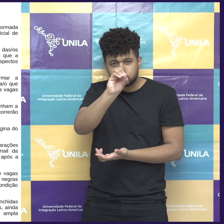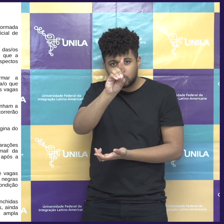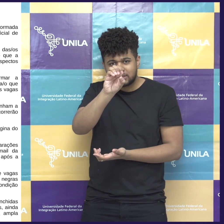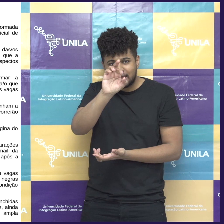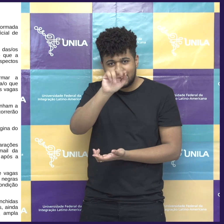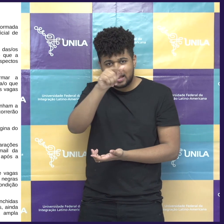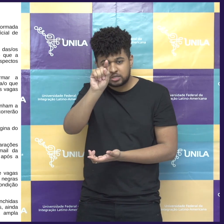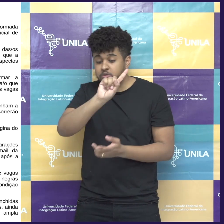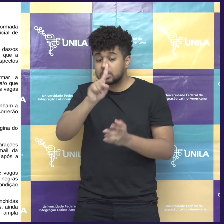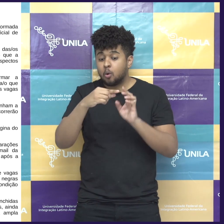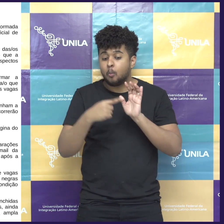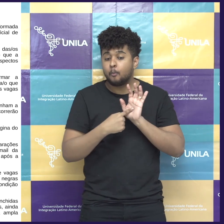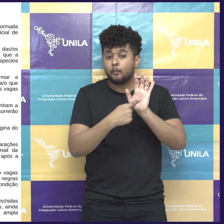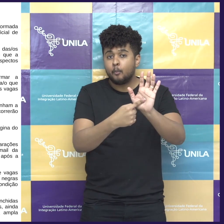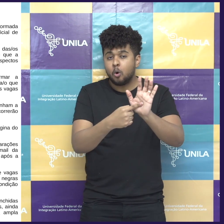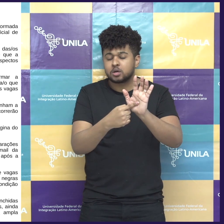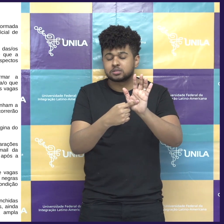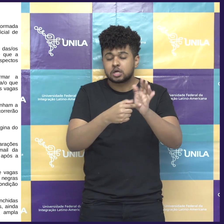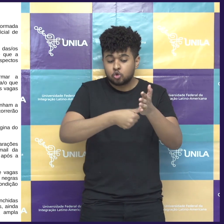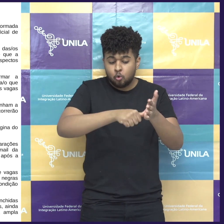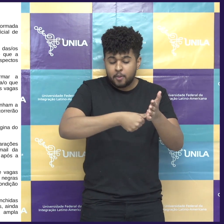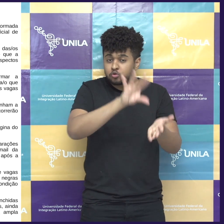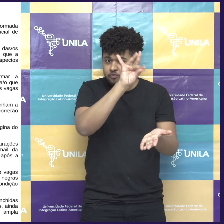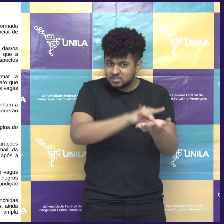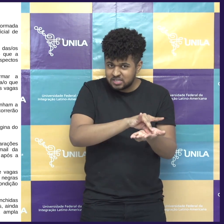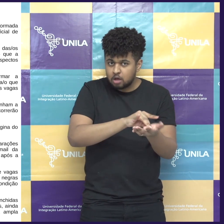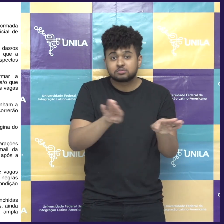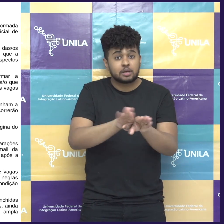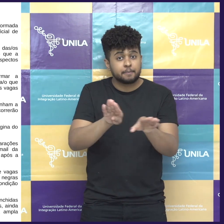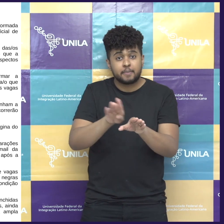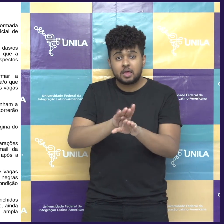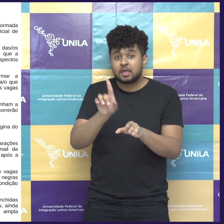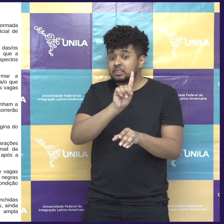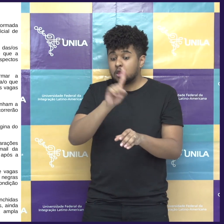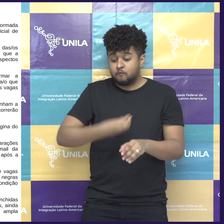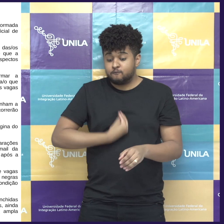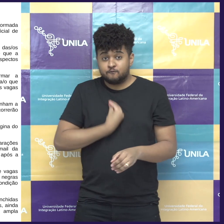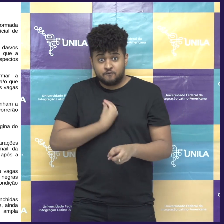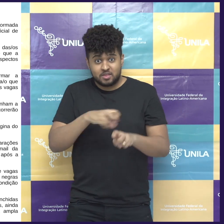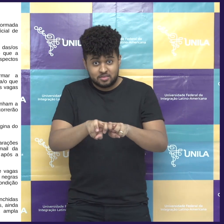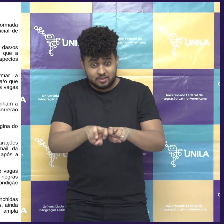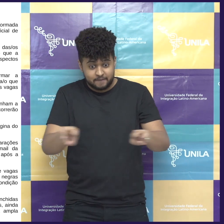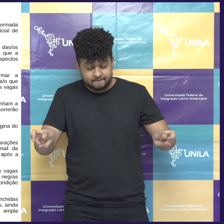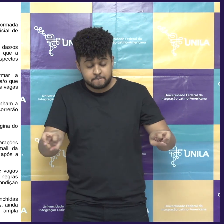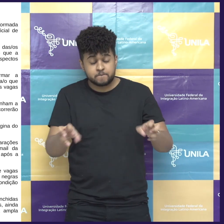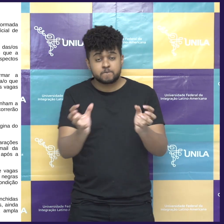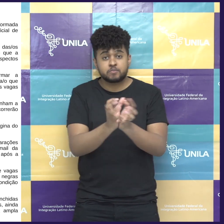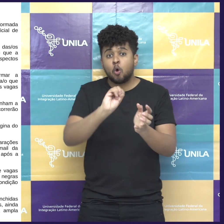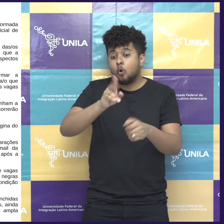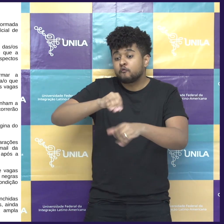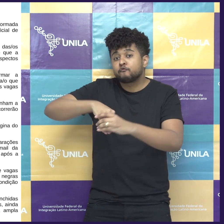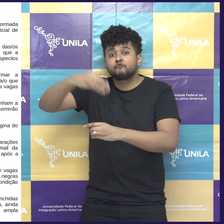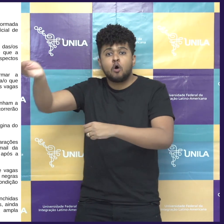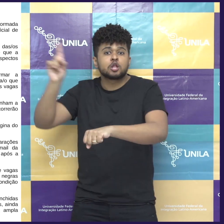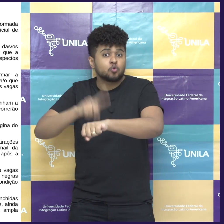não apresente documento oficial de identificação, bem como o que não comparecer ou chegar fora do horário